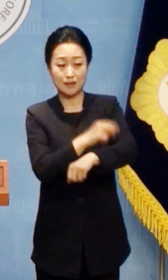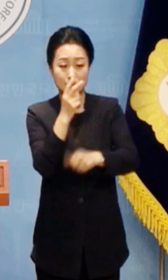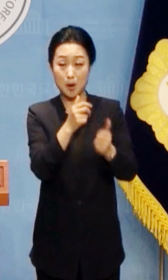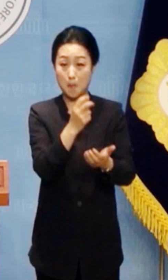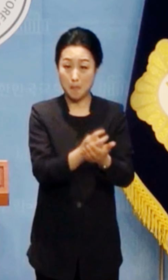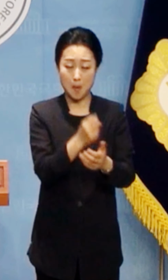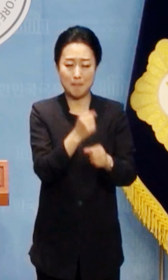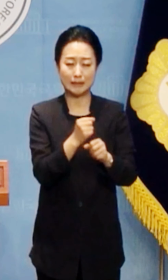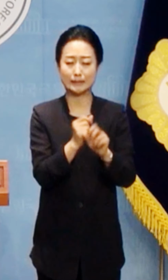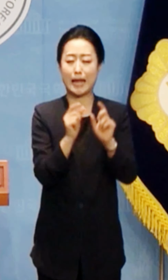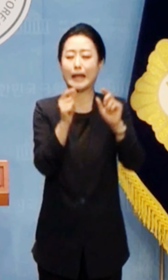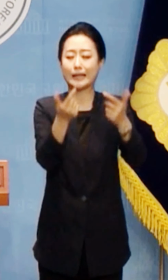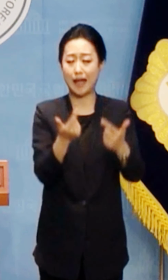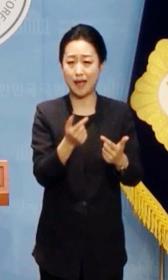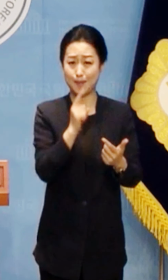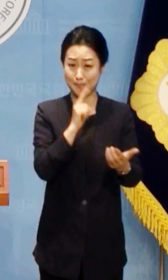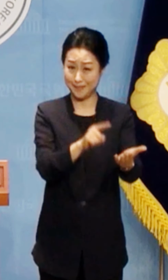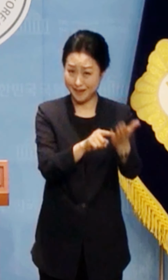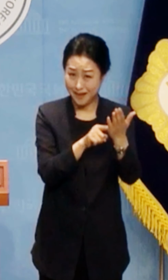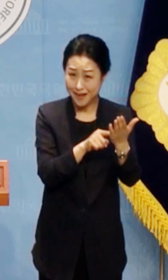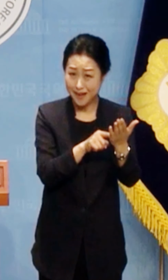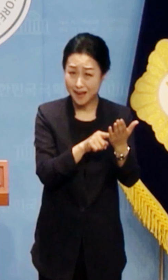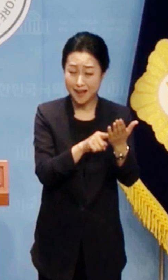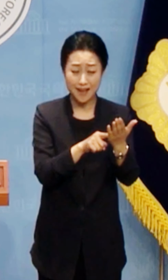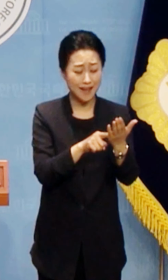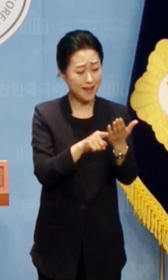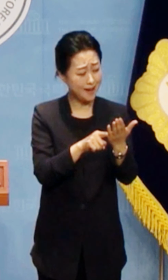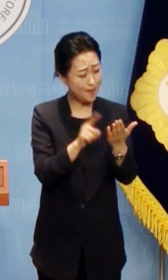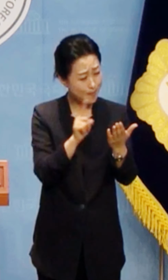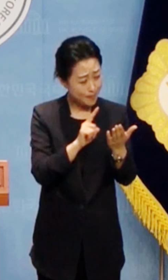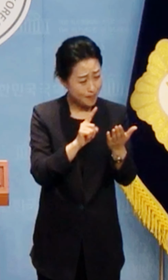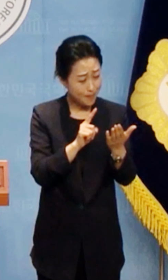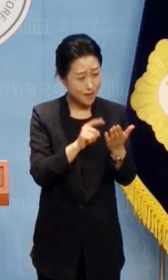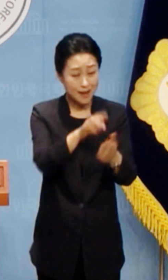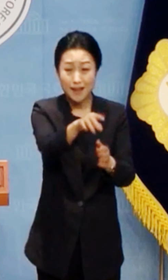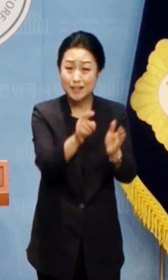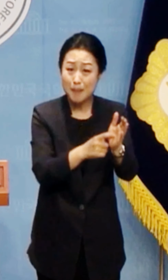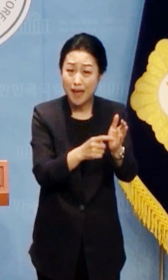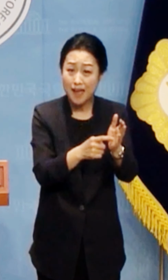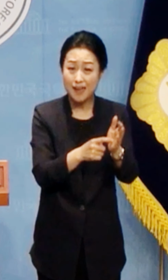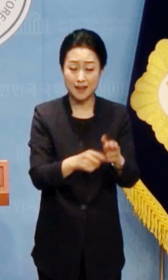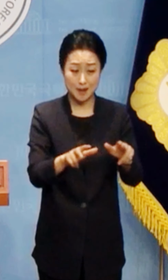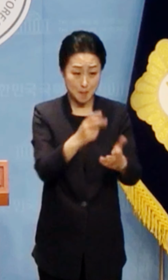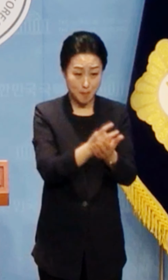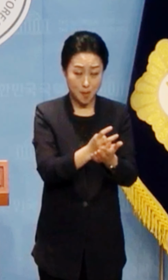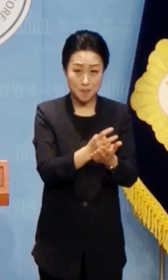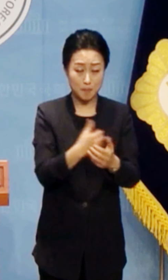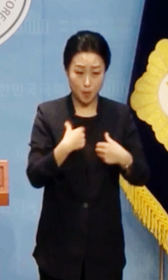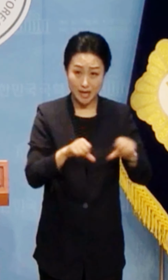발휘하지 않겠다고 합니다 한 대표는 정 급하면 자기들이 기존 법안을